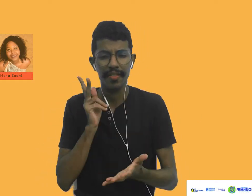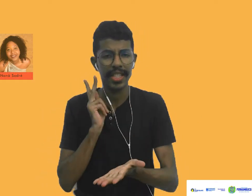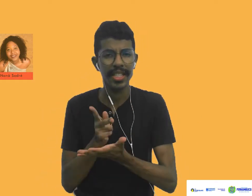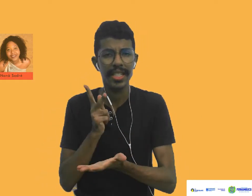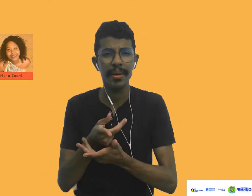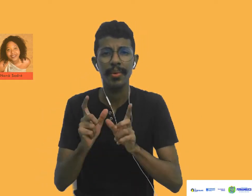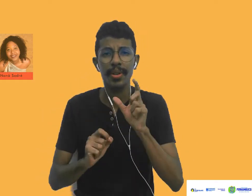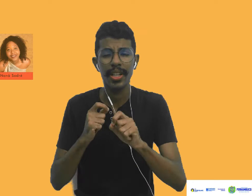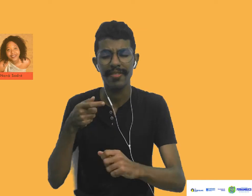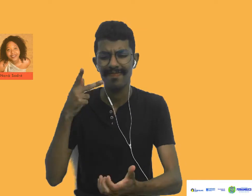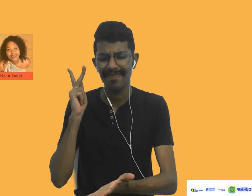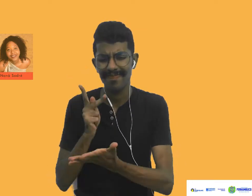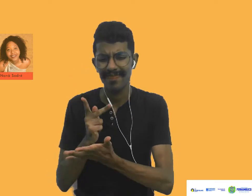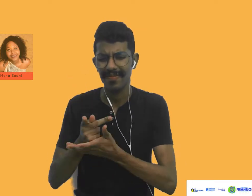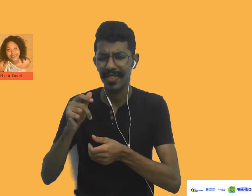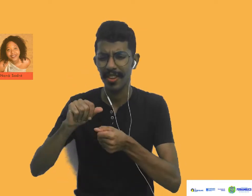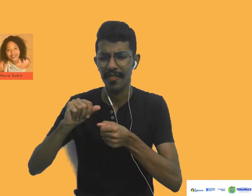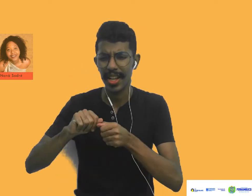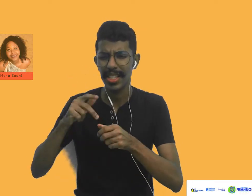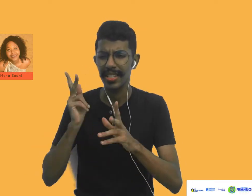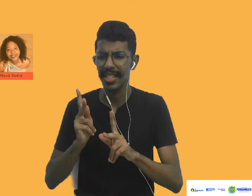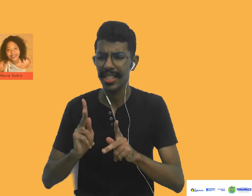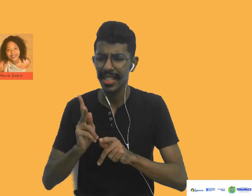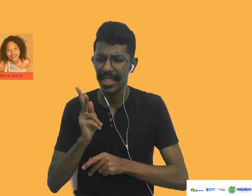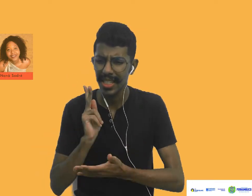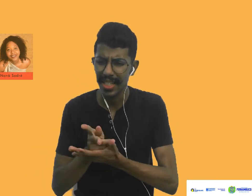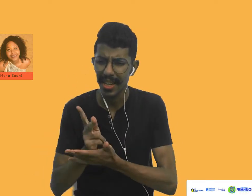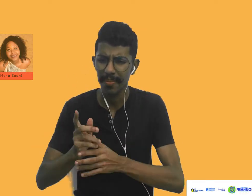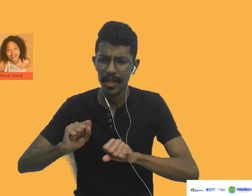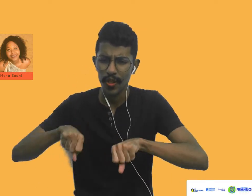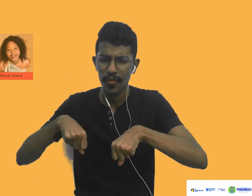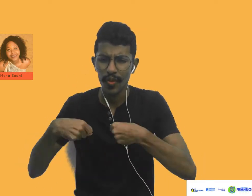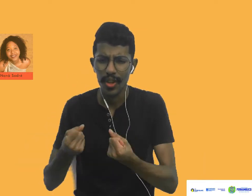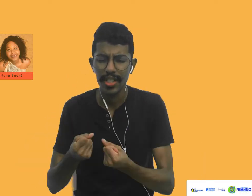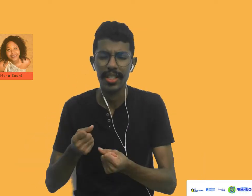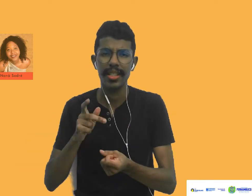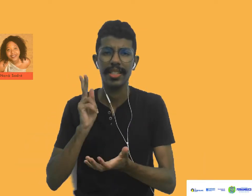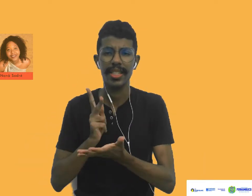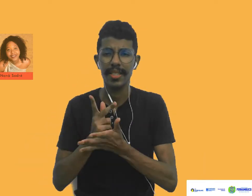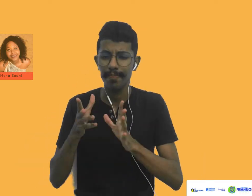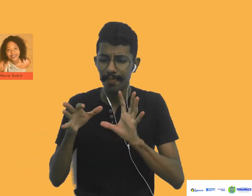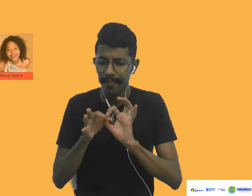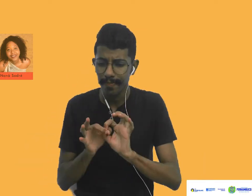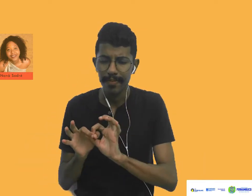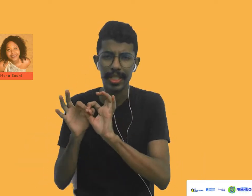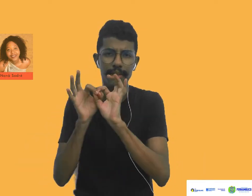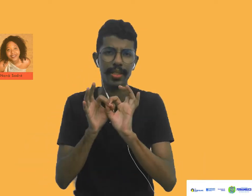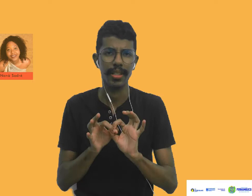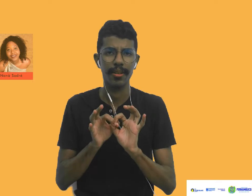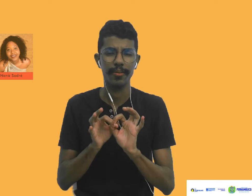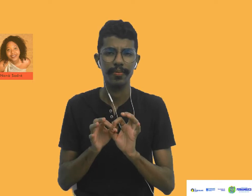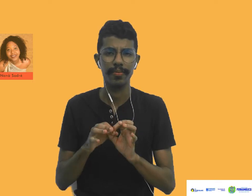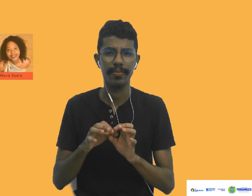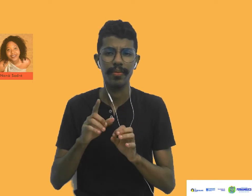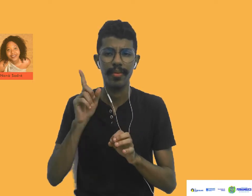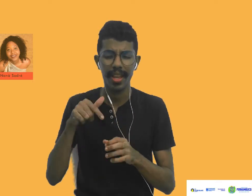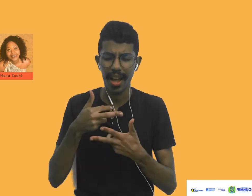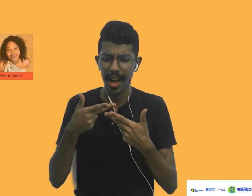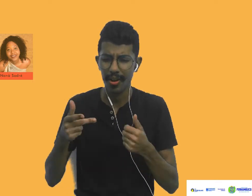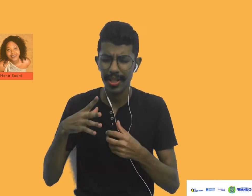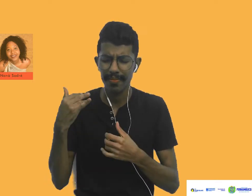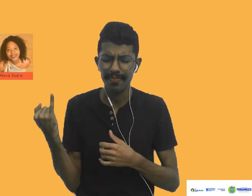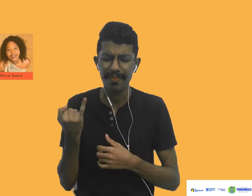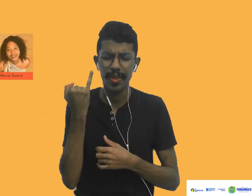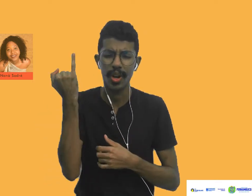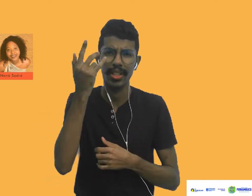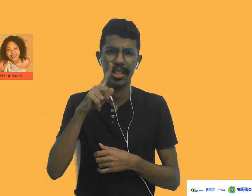de estar sempre fazendo, de estar sempre arregaçando as mangas, de estar sempre nos unindo, né, e tem uma coisa que eu acho muito fundamental no